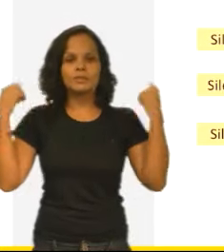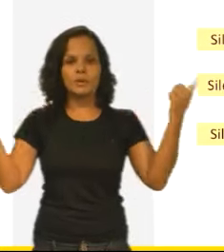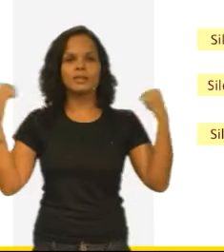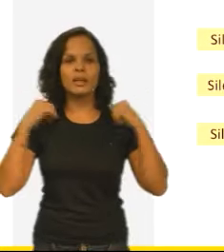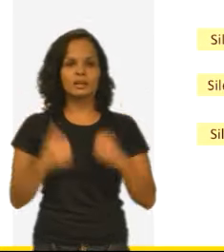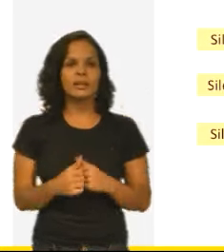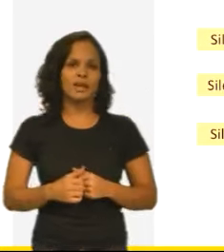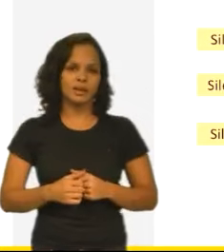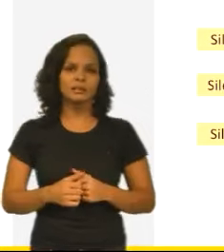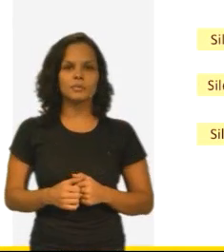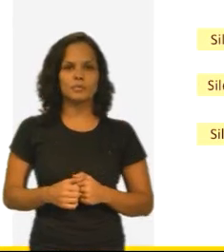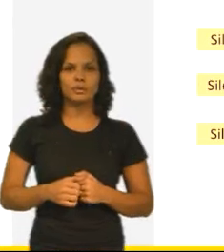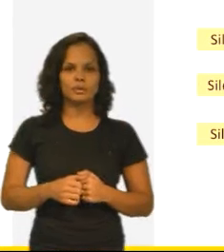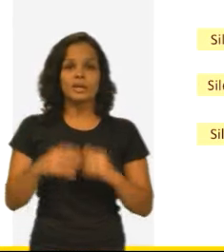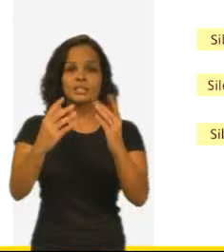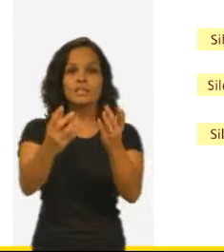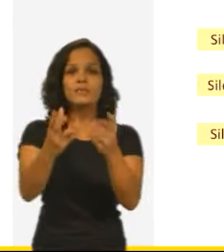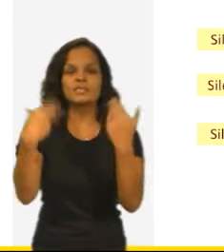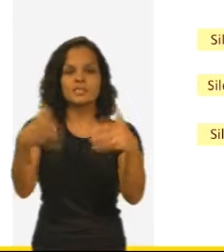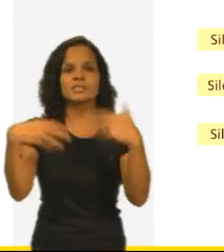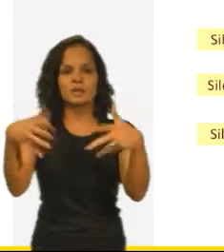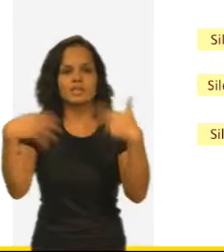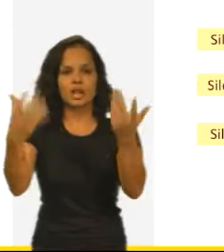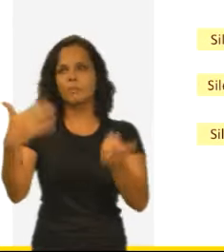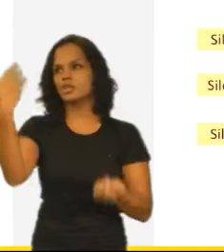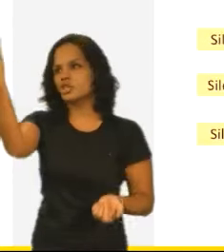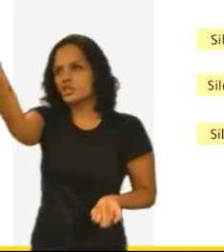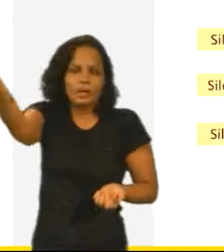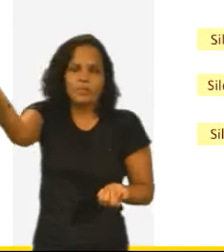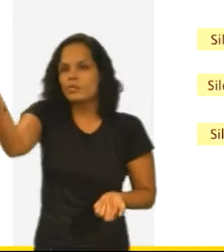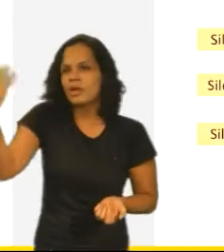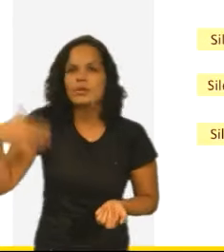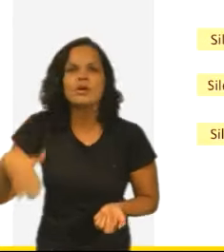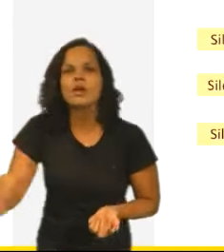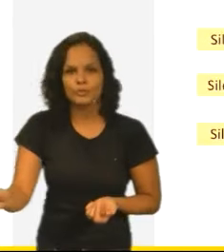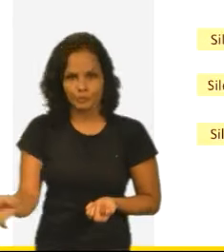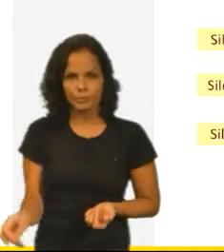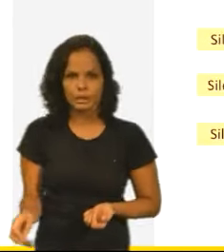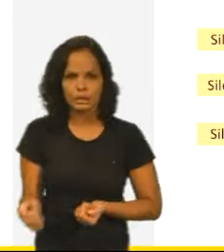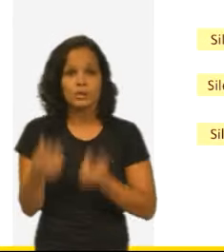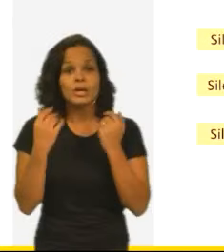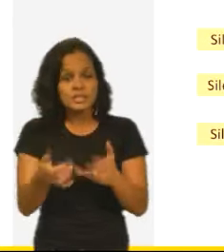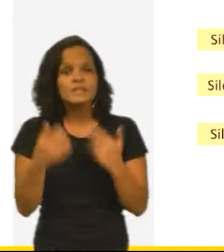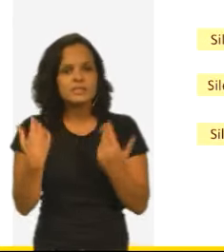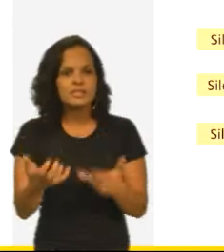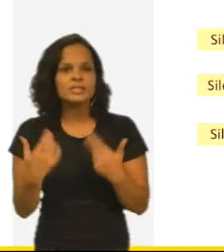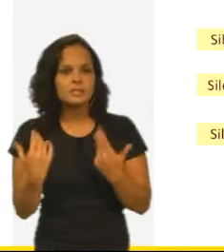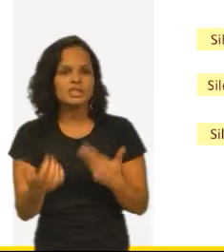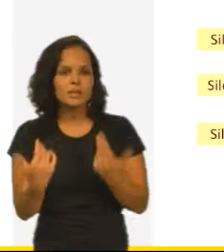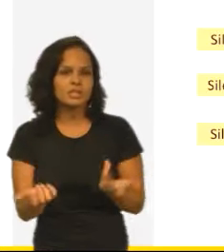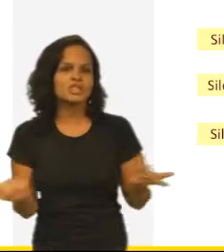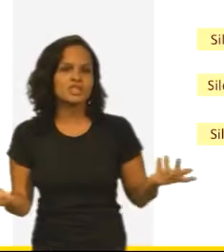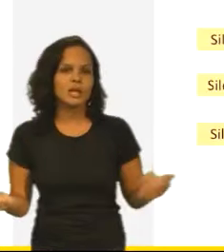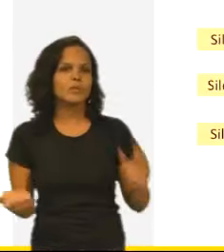com a ideia a ela atribuída. Se você semanticamente indicar uma mulher, eu coloco no feminino. Se você semanticamente indicar um